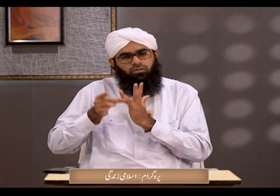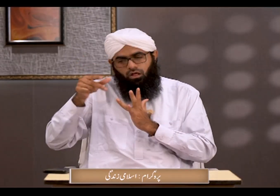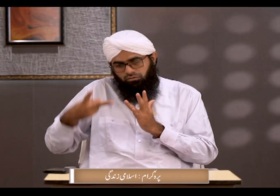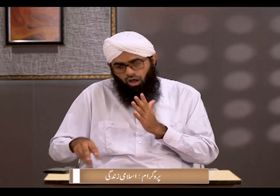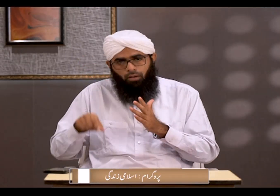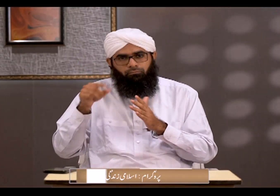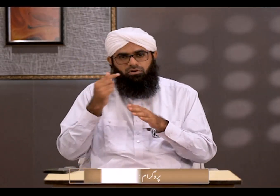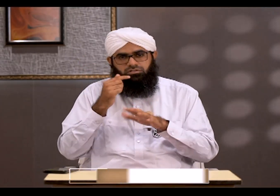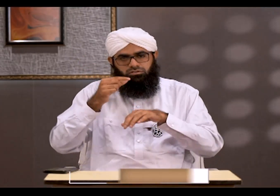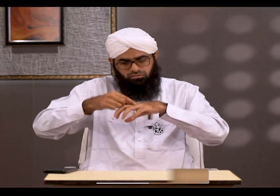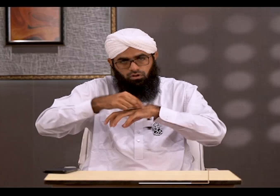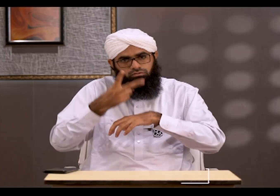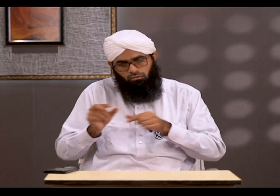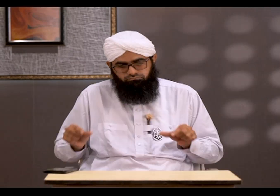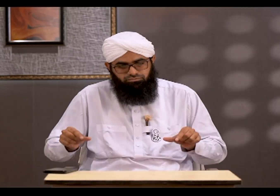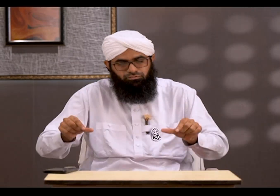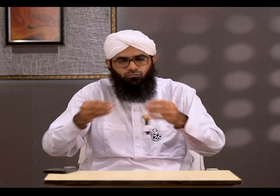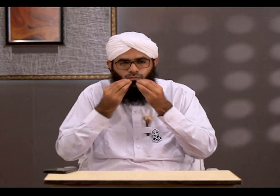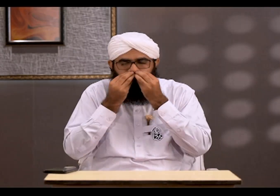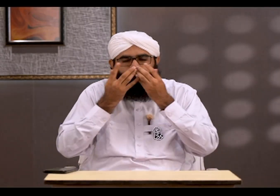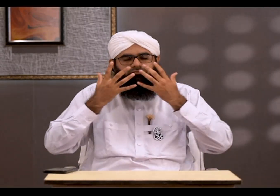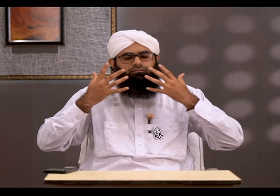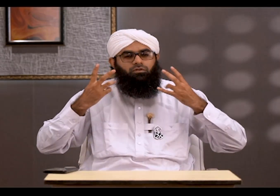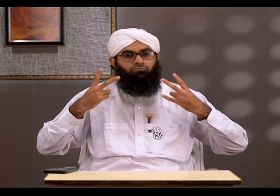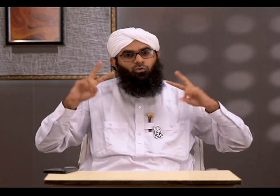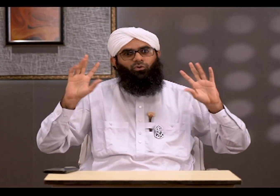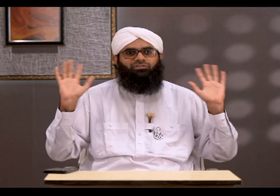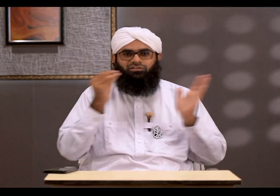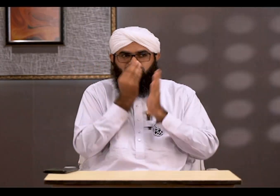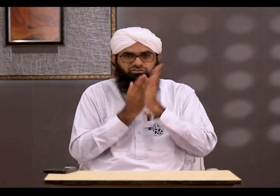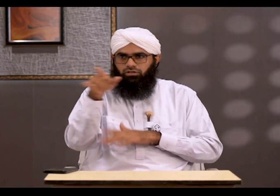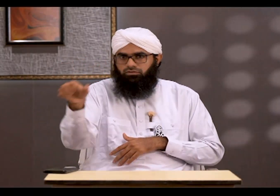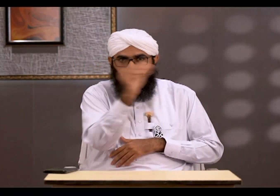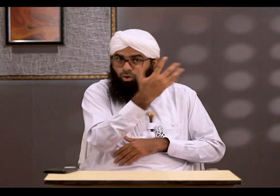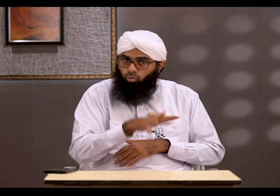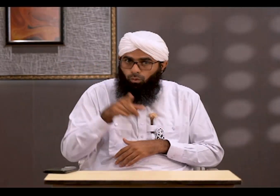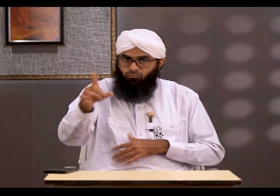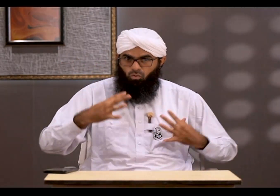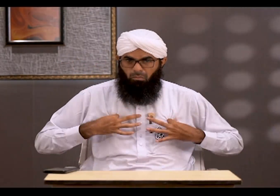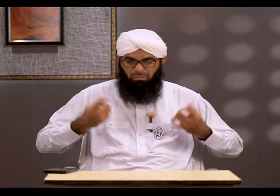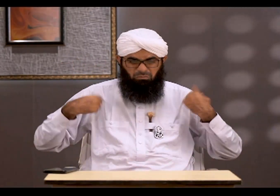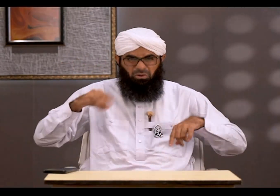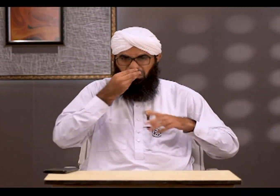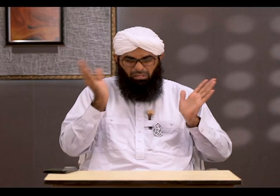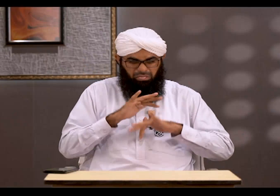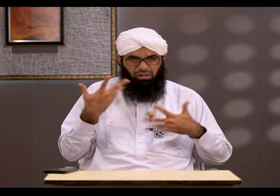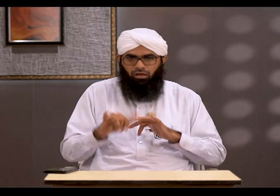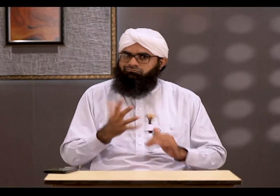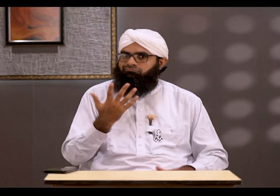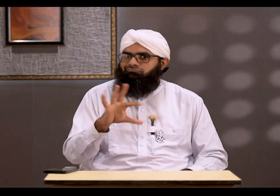خالص مشک کی ہے۔ جنتیوں کے لباس نہ پرانے ہوں گے اور نہ ان کی جوانی فنا ہوگی۔ جنت میں نیند نہیں کہ نیند ایک قسم